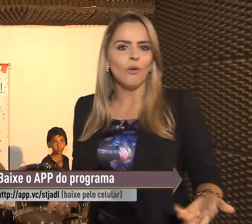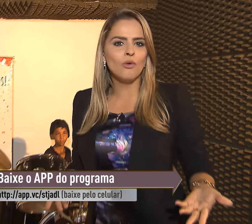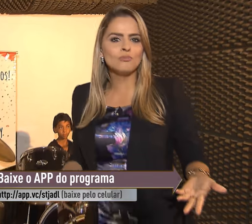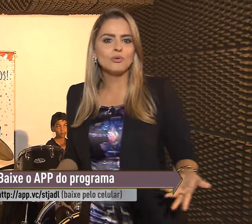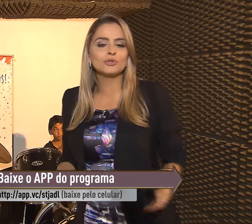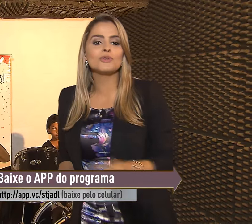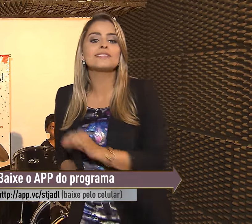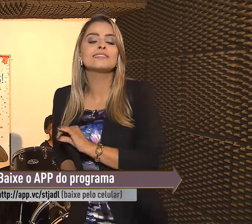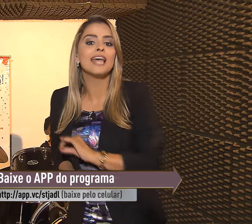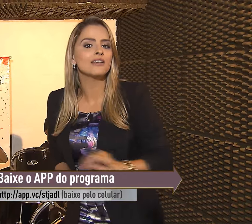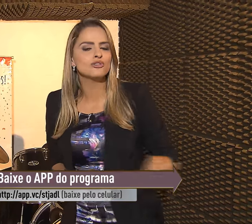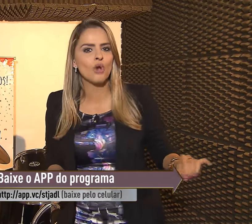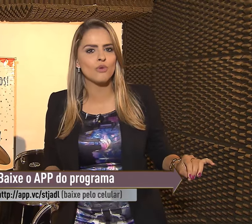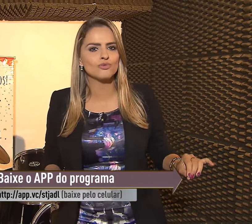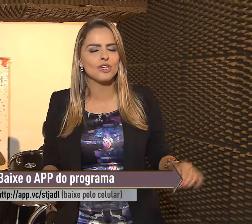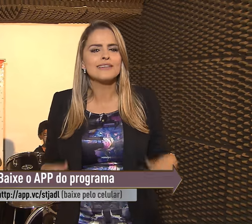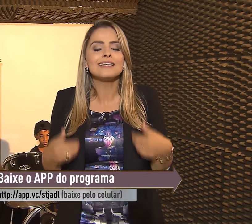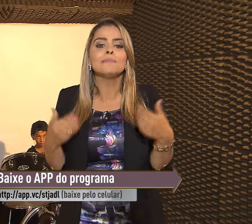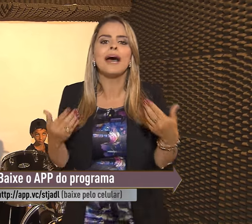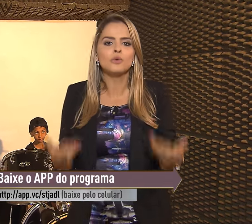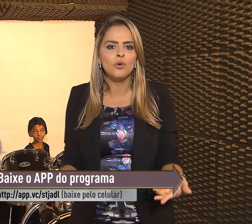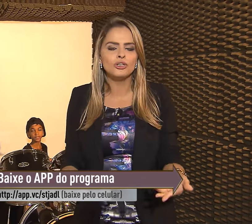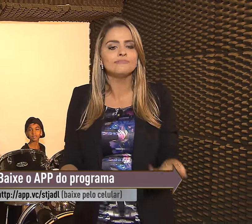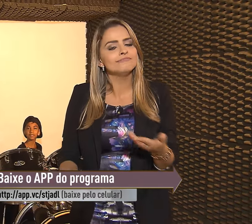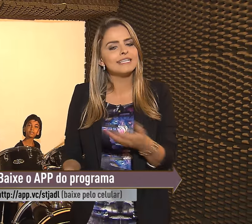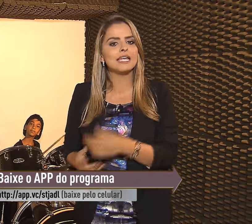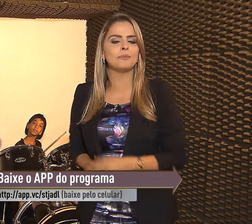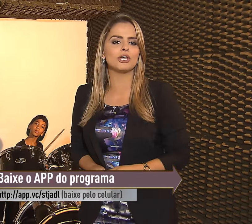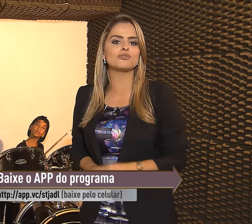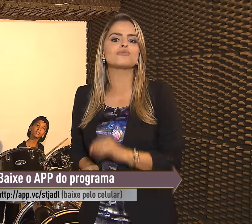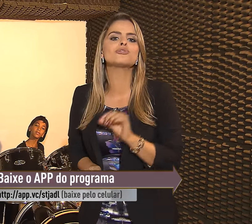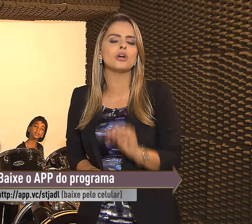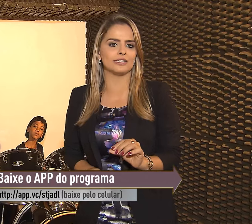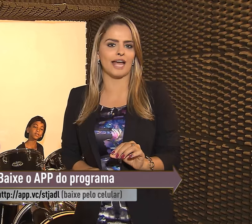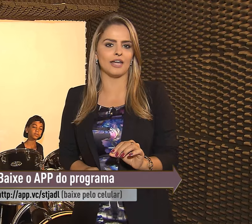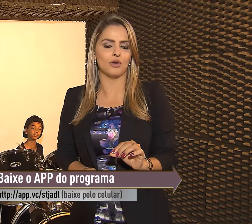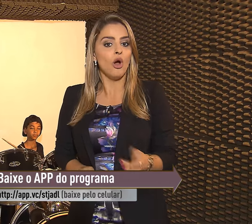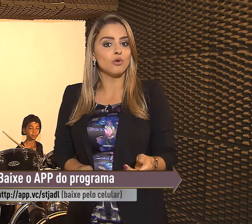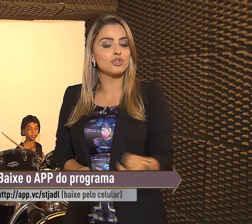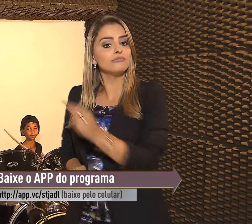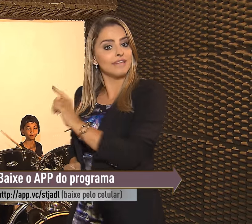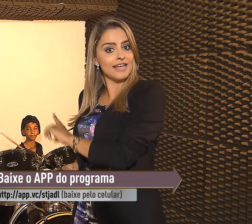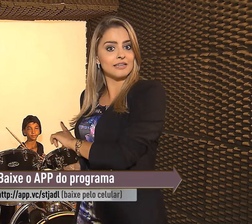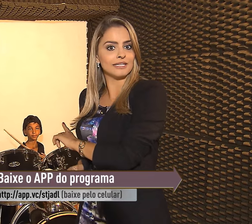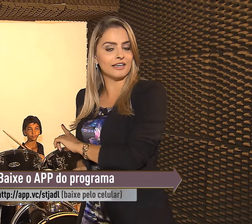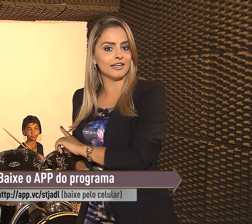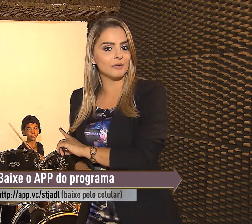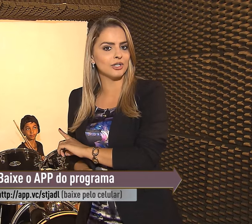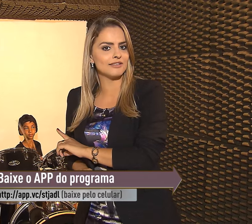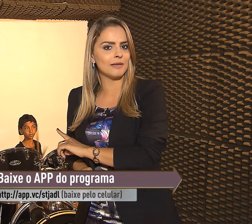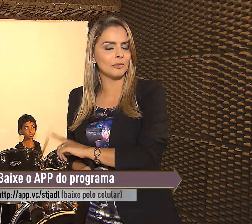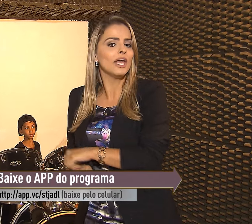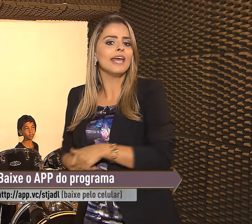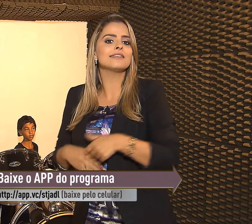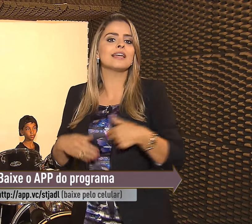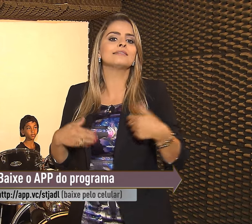Um mundo sem sons, sem barulho, mas nem por isso solitário. O som desta bateria aqui, por exemplo, eles sentem